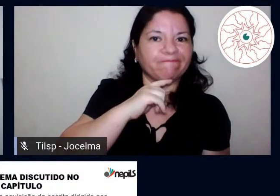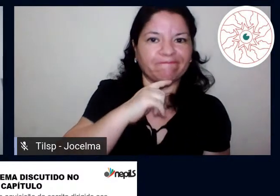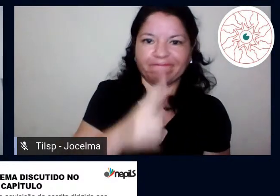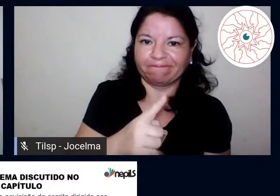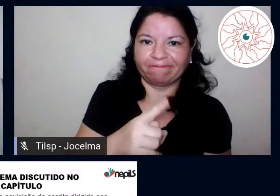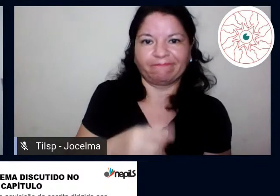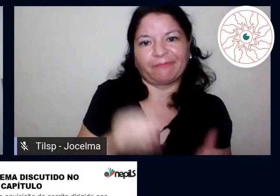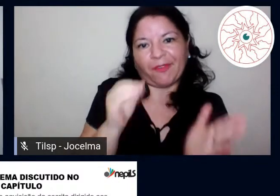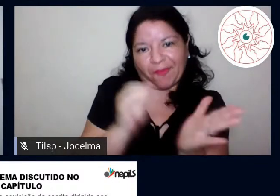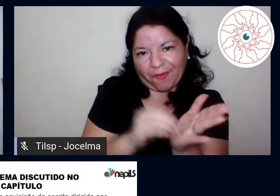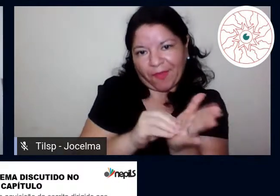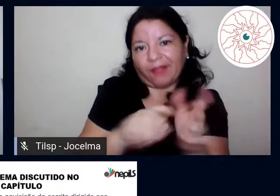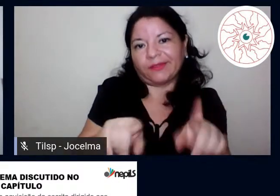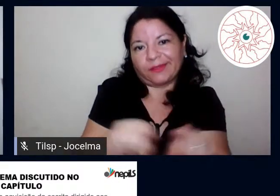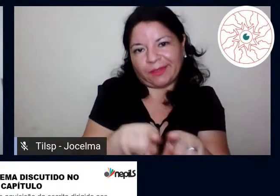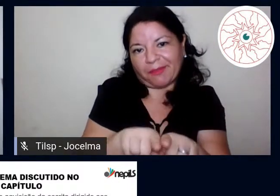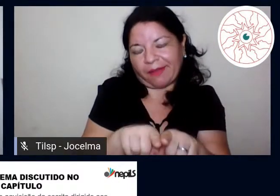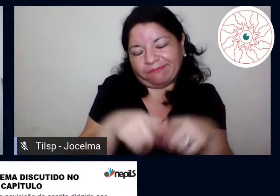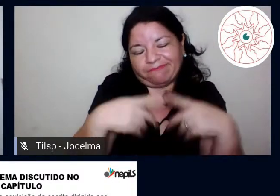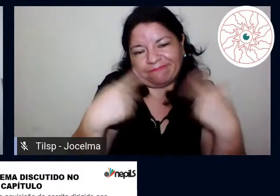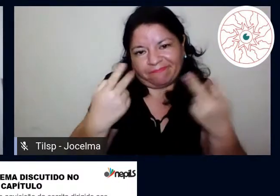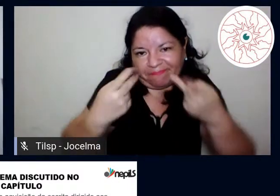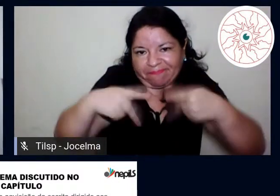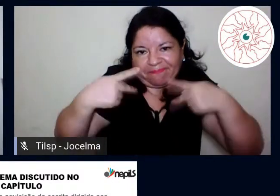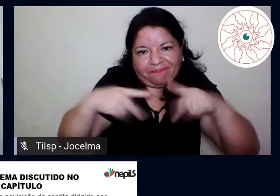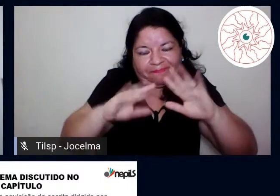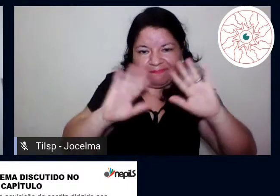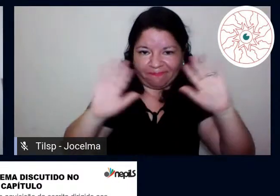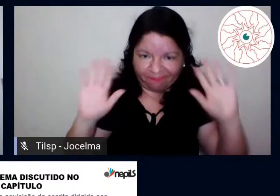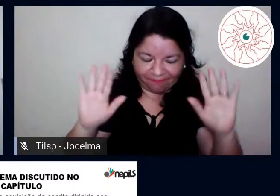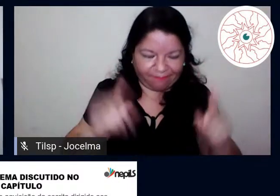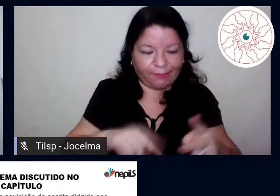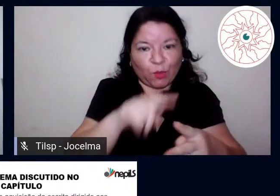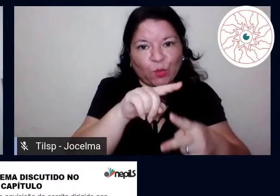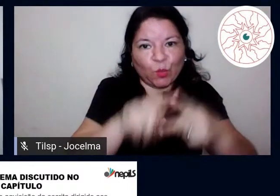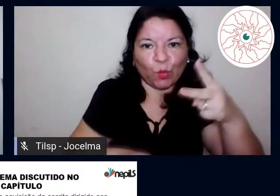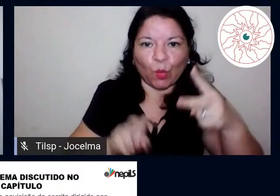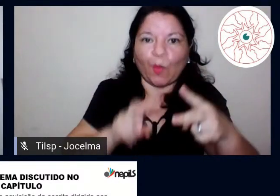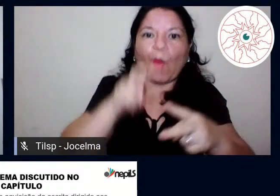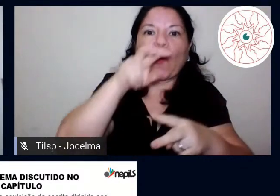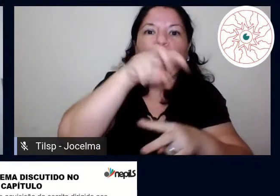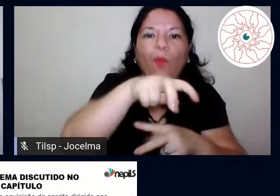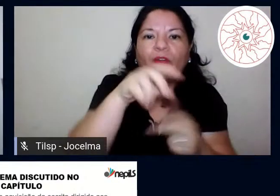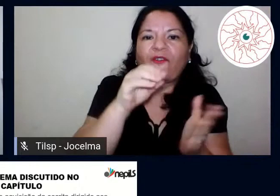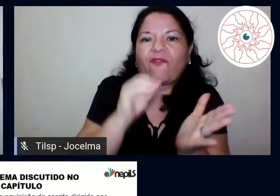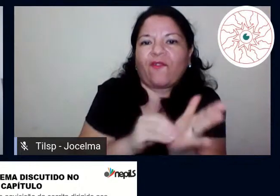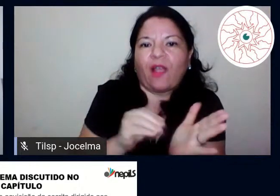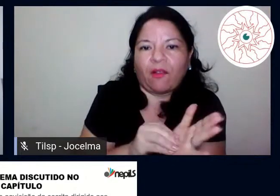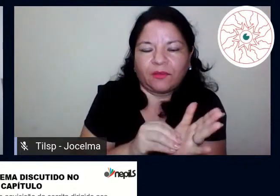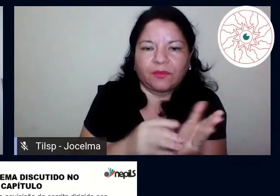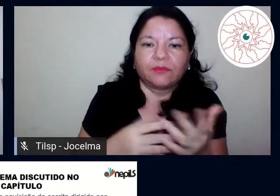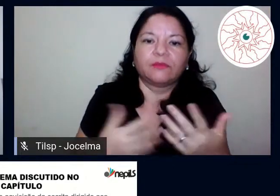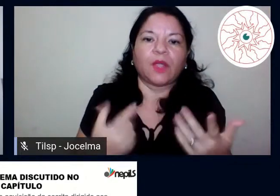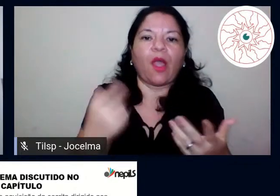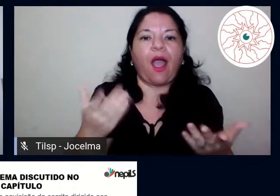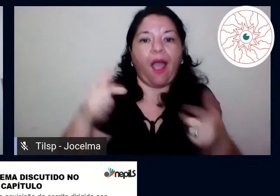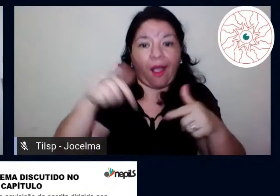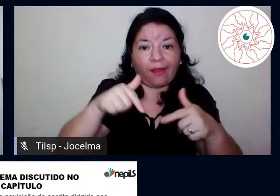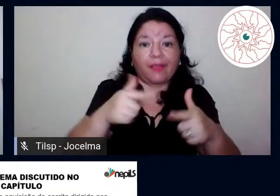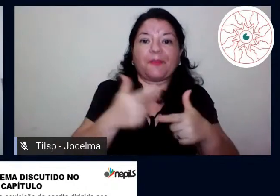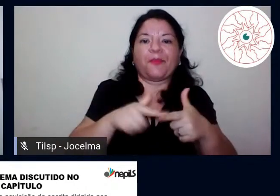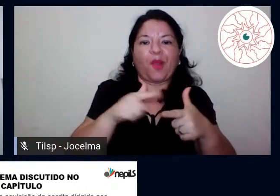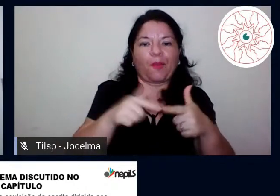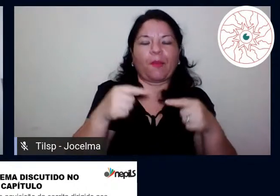naturalmente tem a condição de adquirir por conta da surdez, né? Então é este assim que nós delineamos o problema de